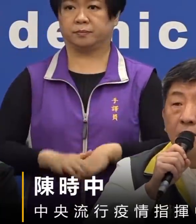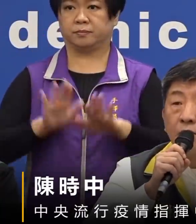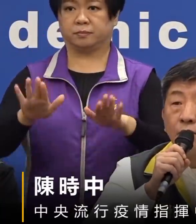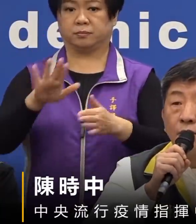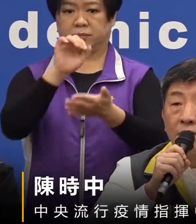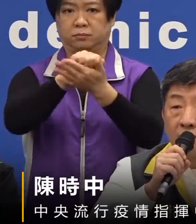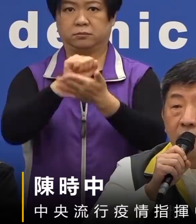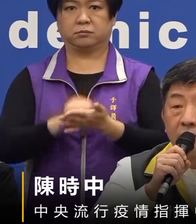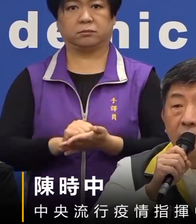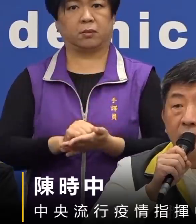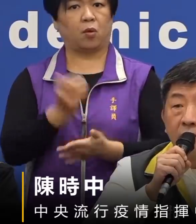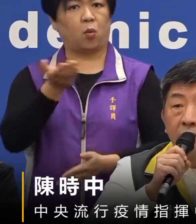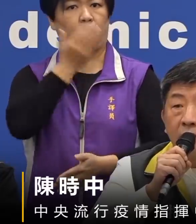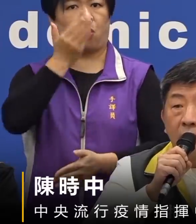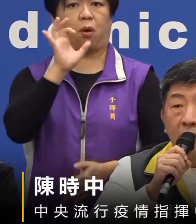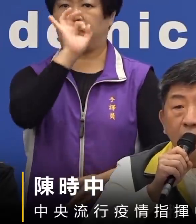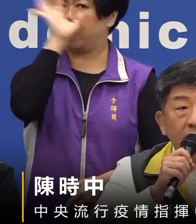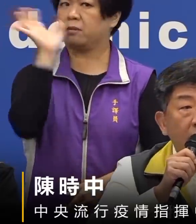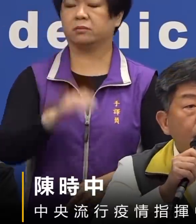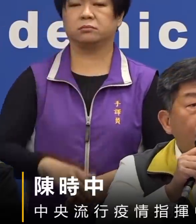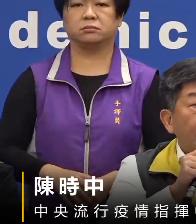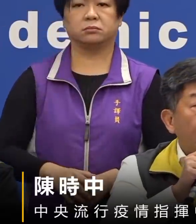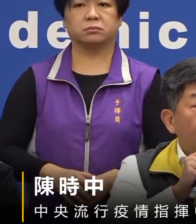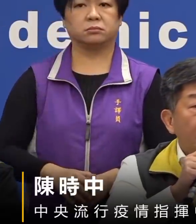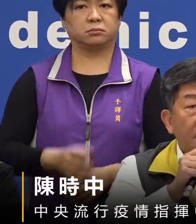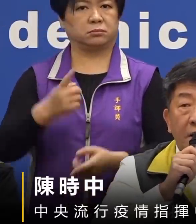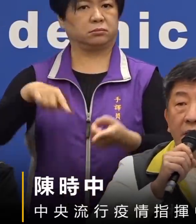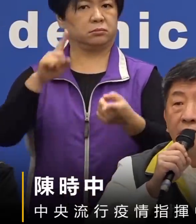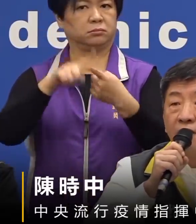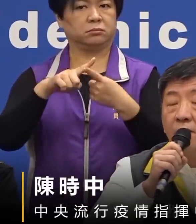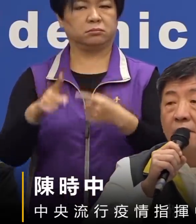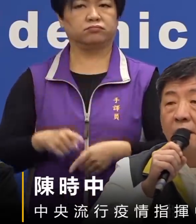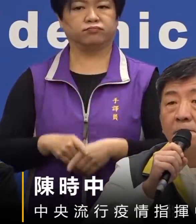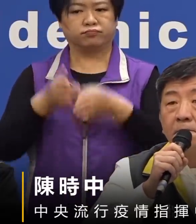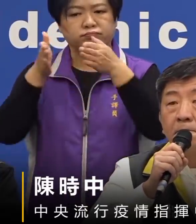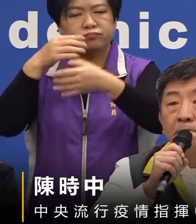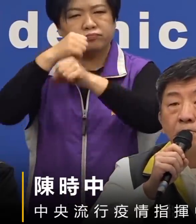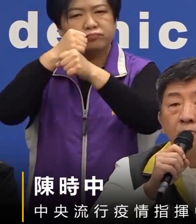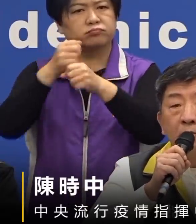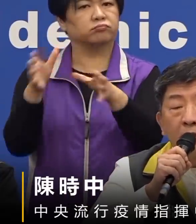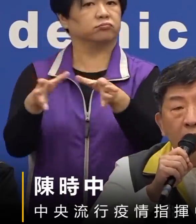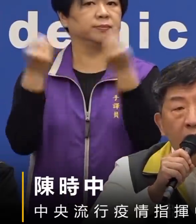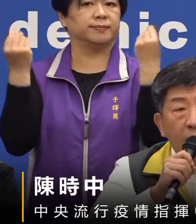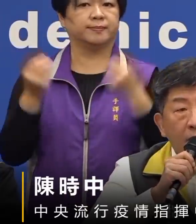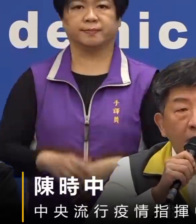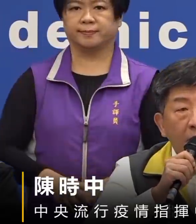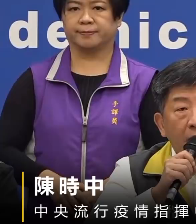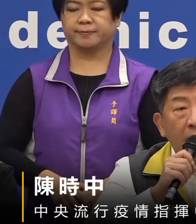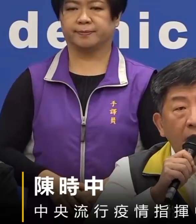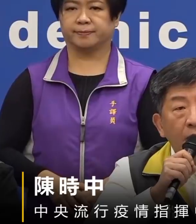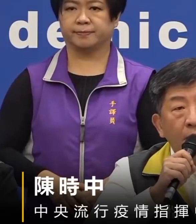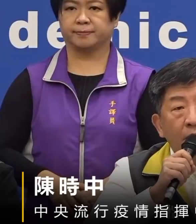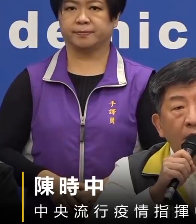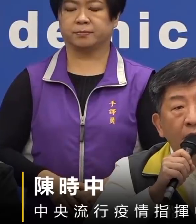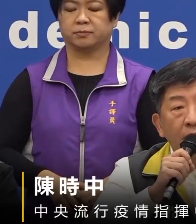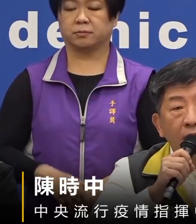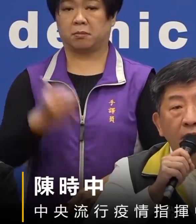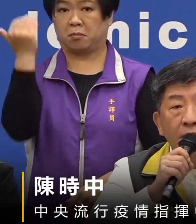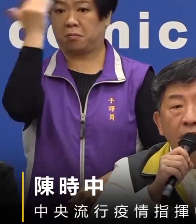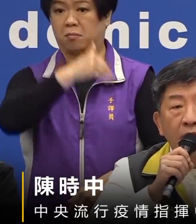他并没有旅游史，好，理论上不会在我们的采检范围内。可在